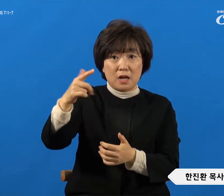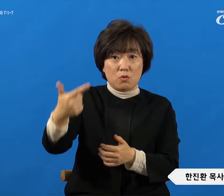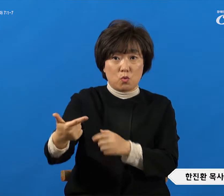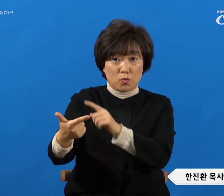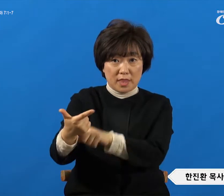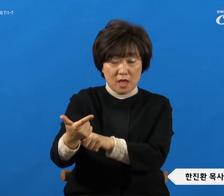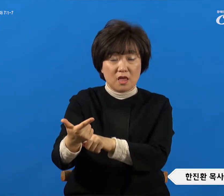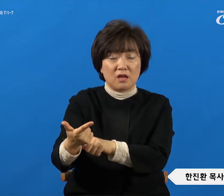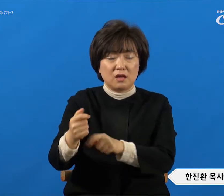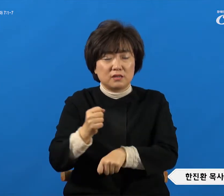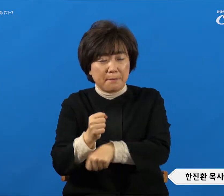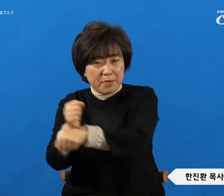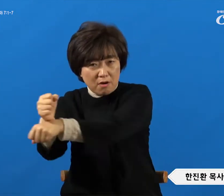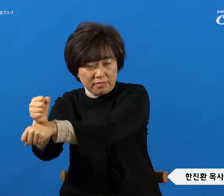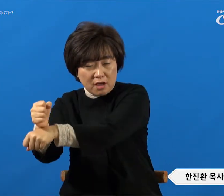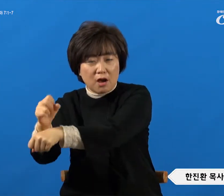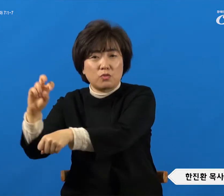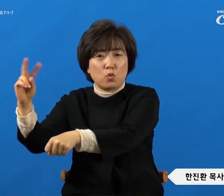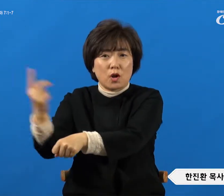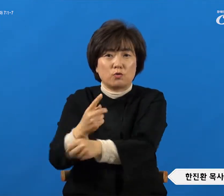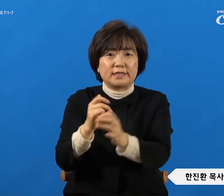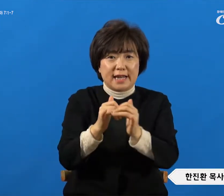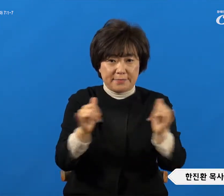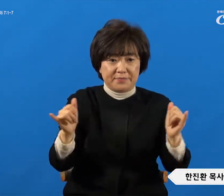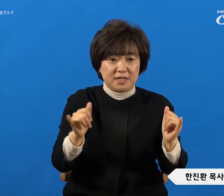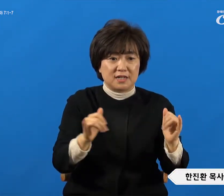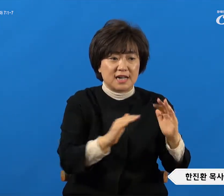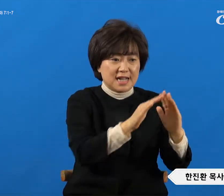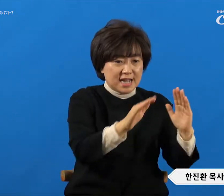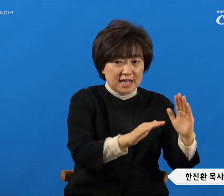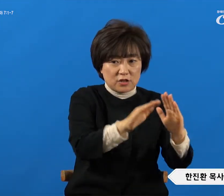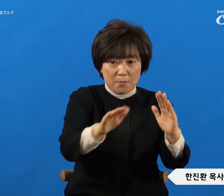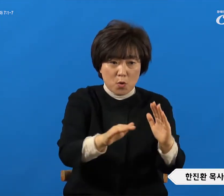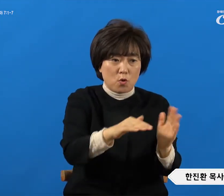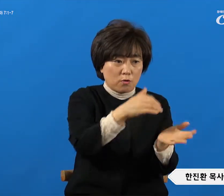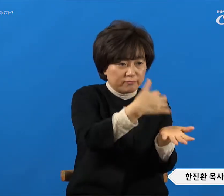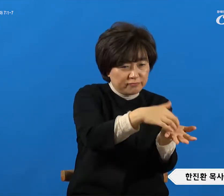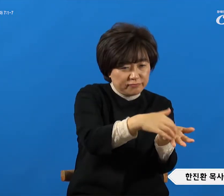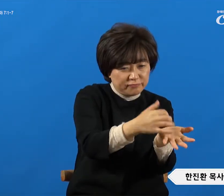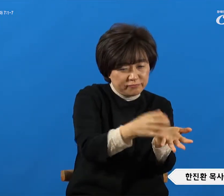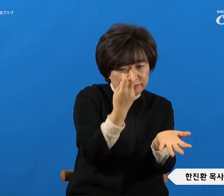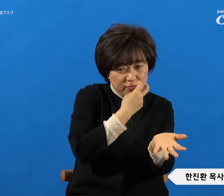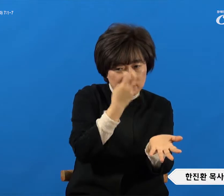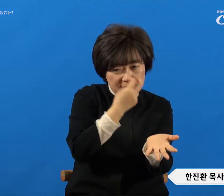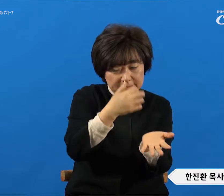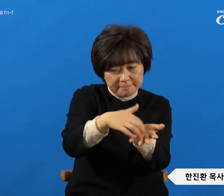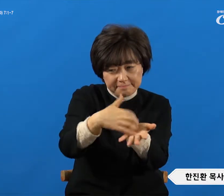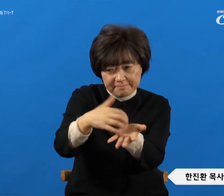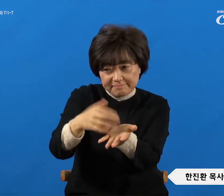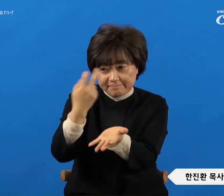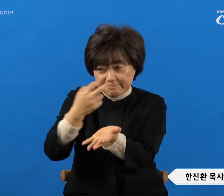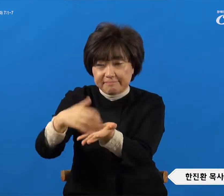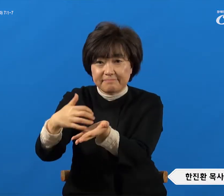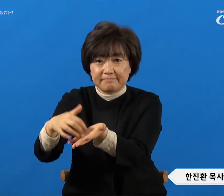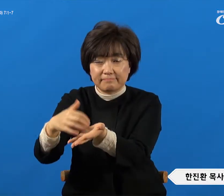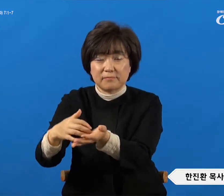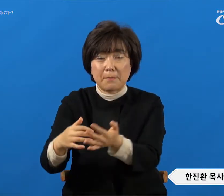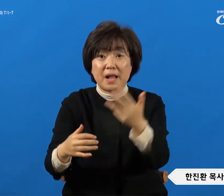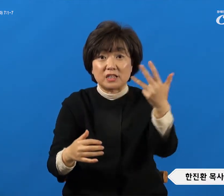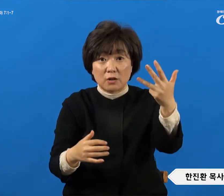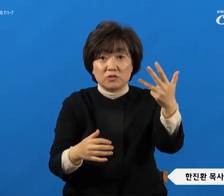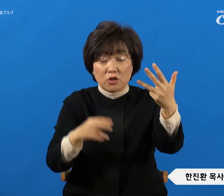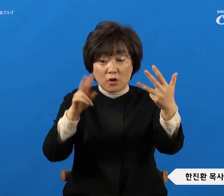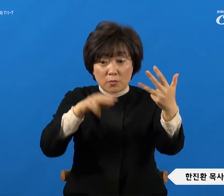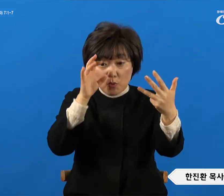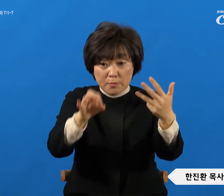포로로 사로잡혀 갔다가 돌아온 사람들을 가게별로 쭉 조사를 합니다. 8절부터